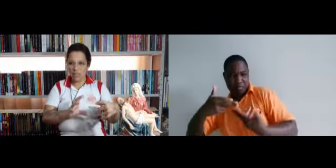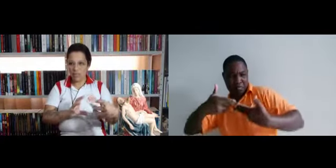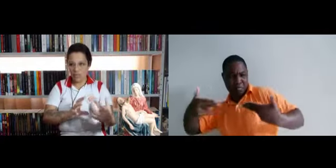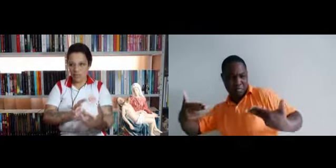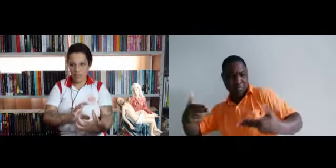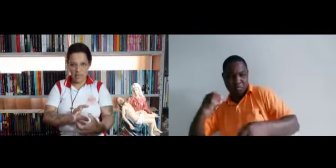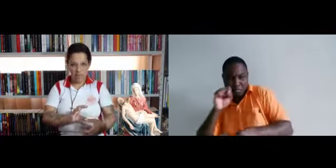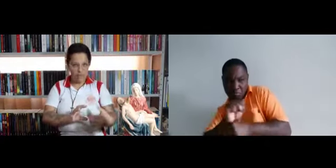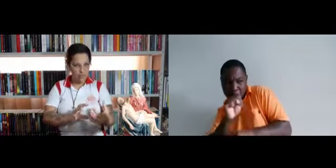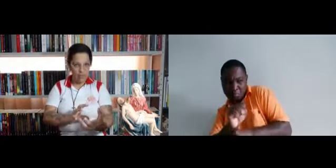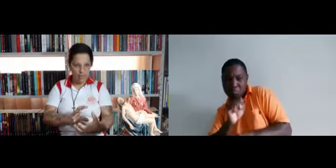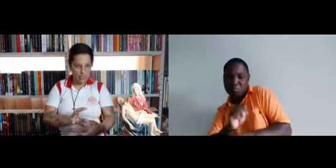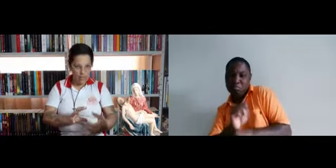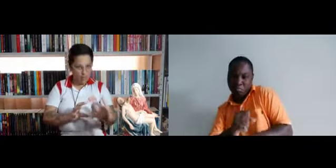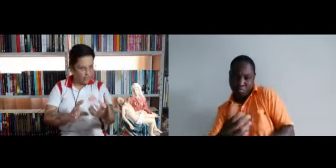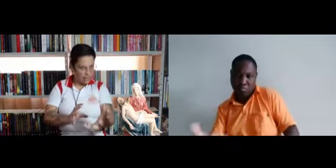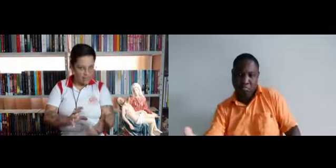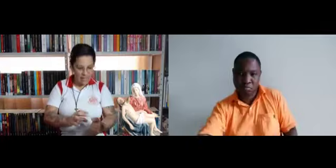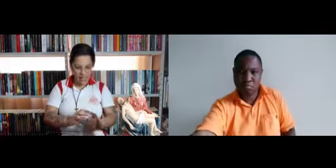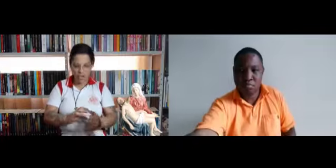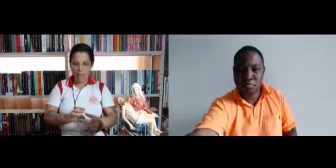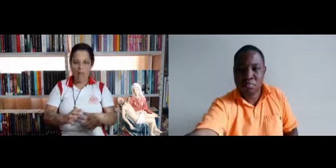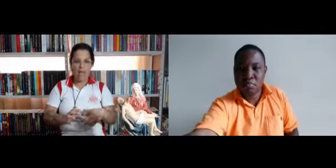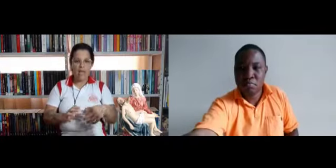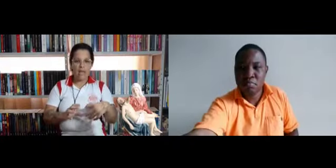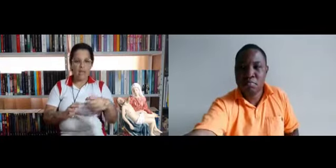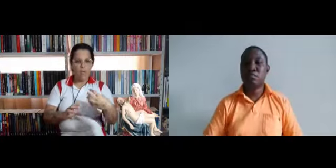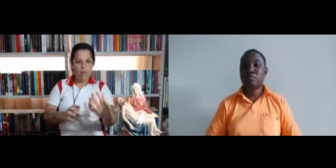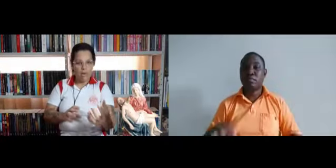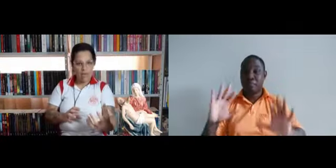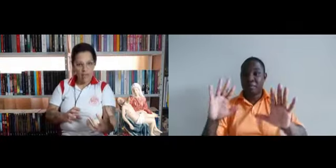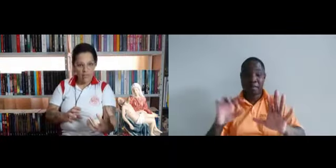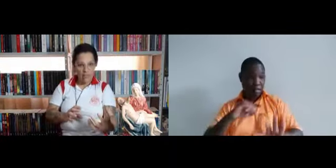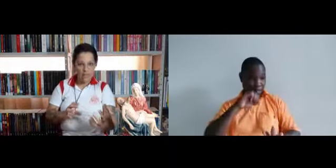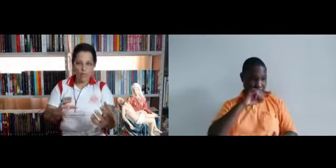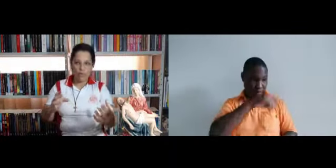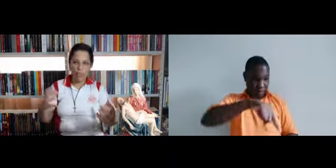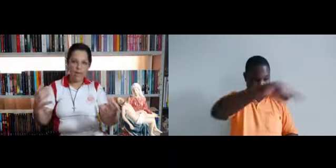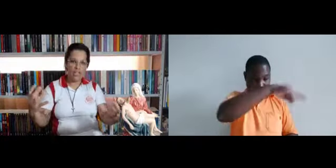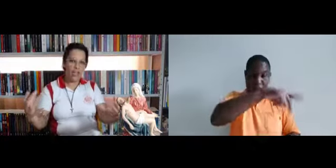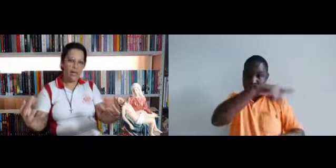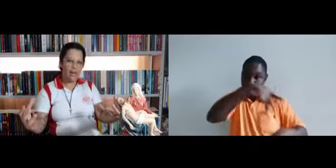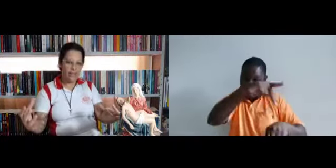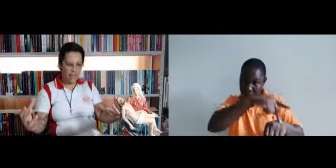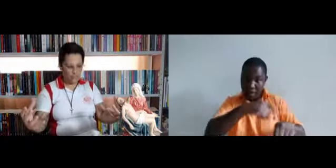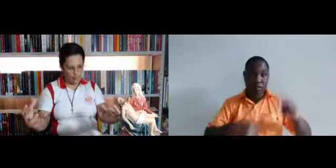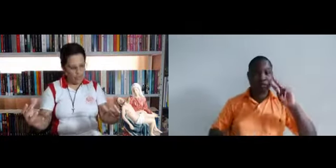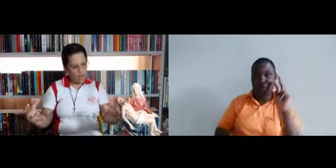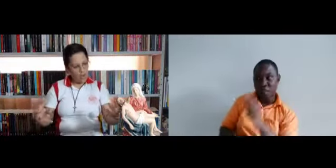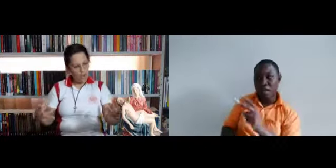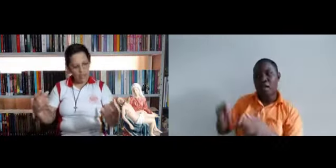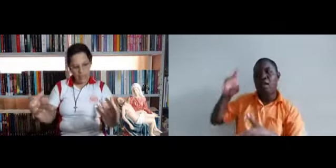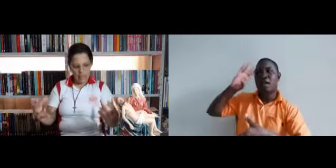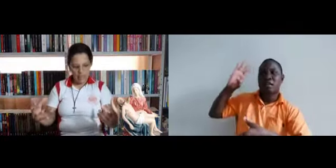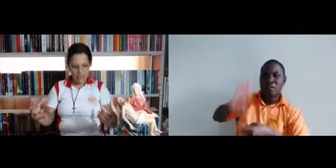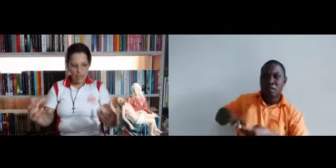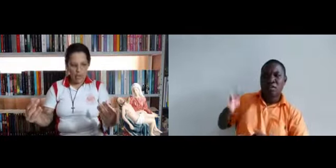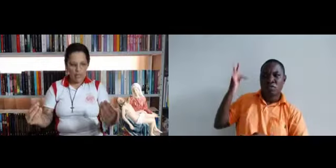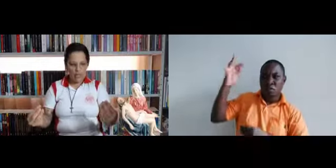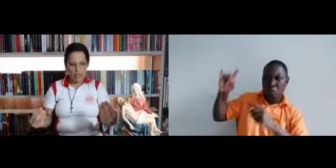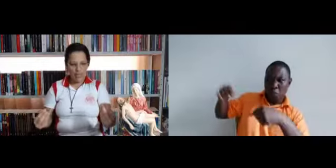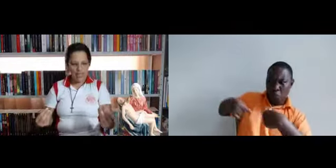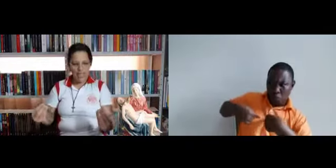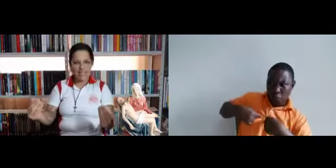alianças ou duas outras pretensões, não sei como vocês quiserem chamar, que é o pan-eslavismo e o pan-germanismo. O que é